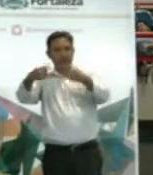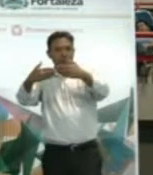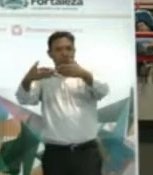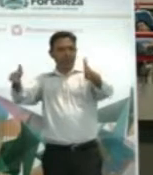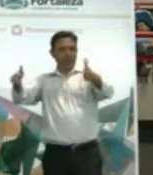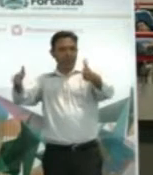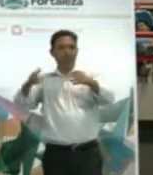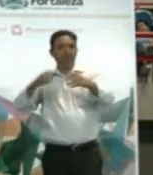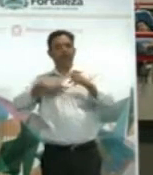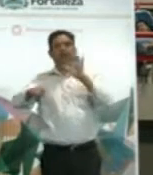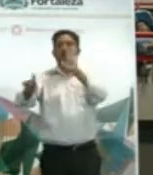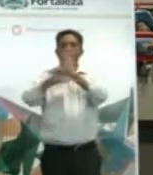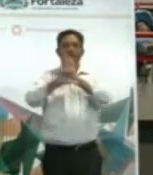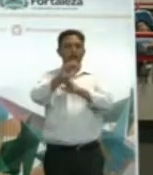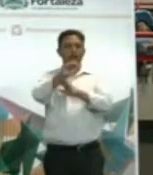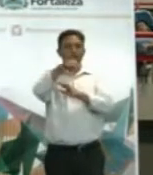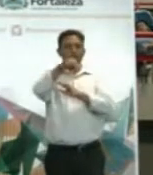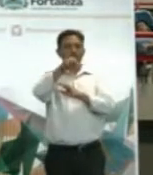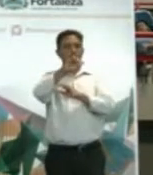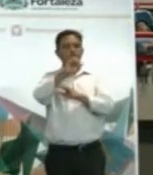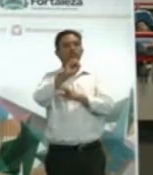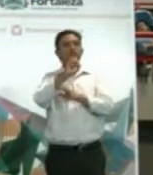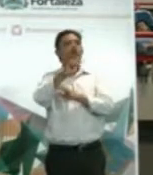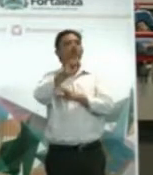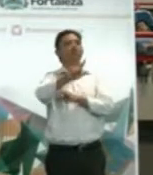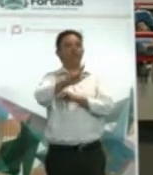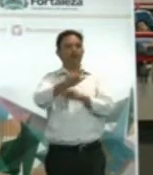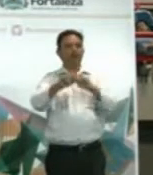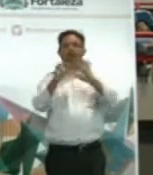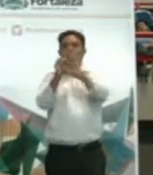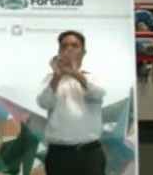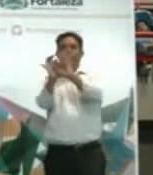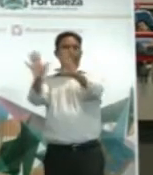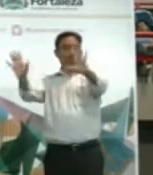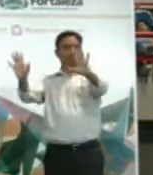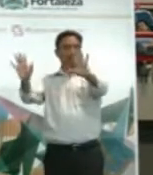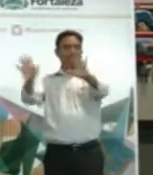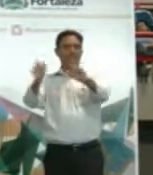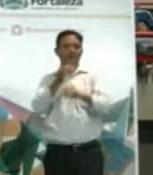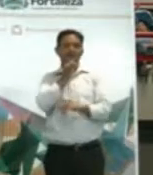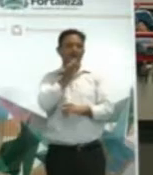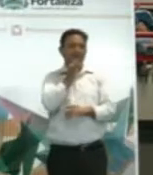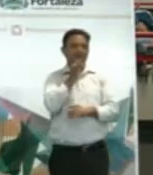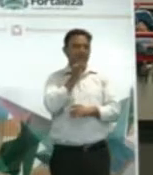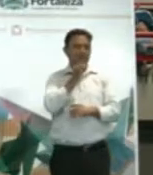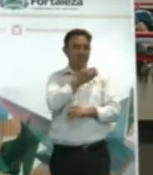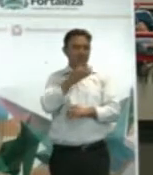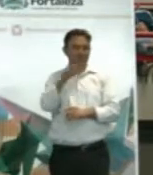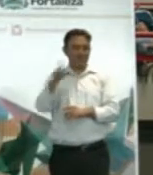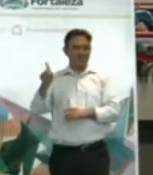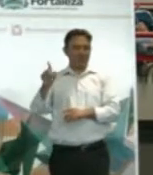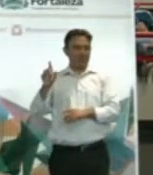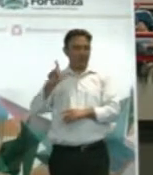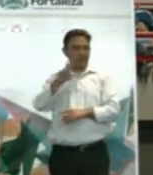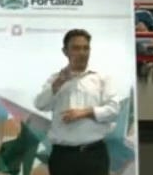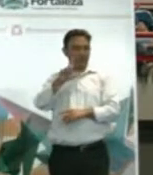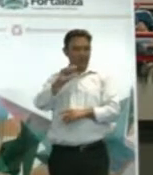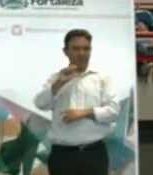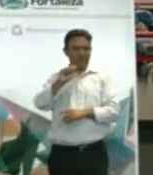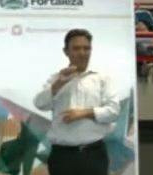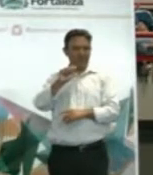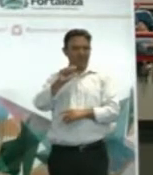de anistia, muita gente que estava presa foi solta, inclusive o Lula tinha sido preso em 78 e 79. Ele foi beneficiado pela lei